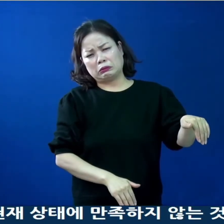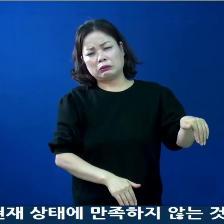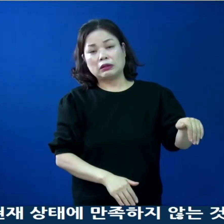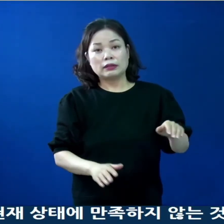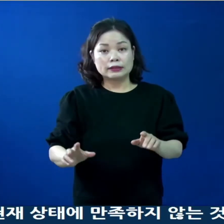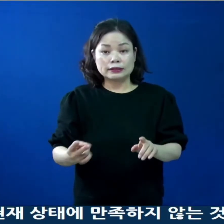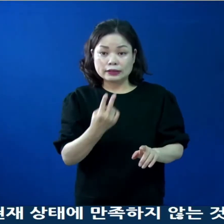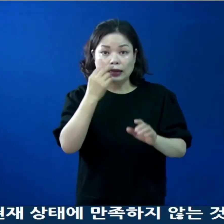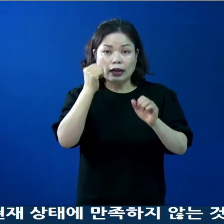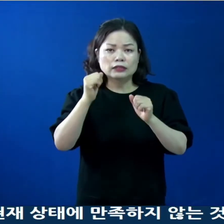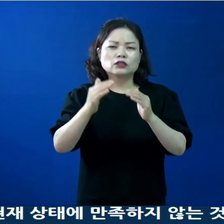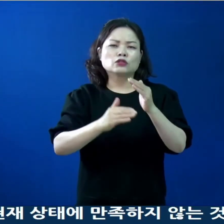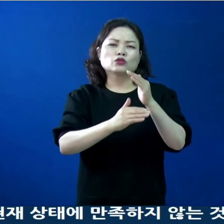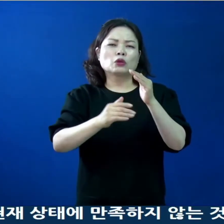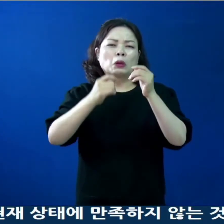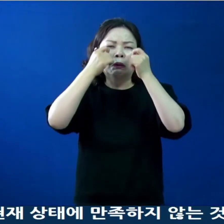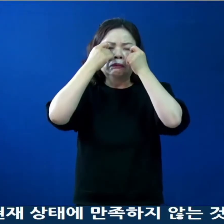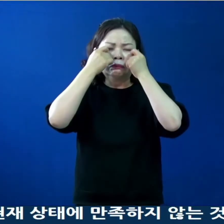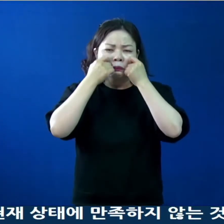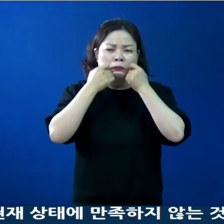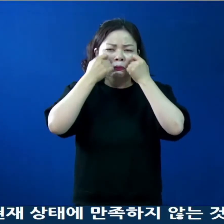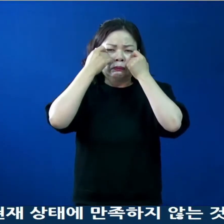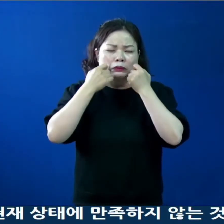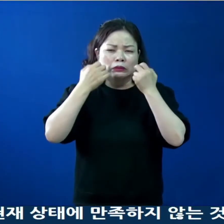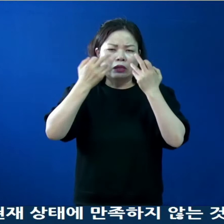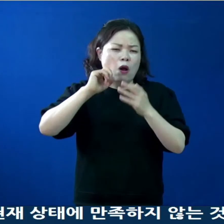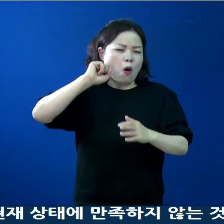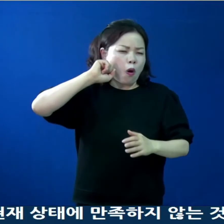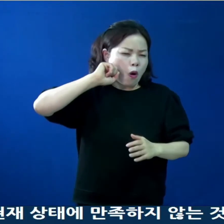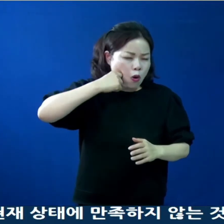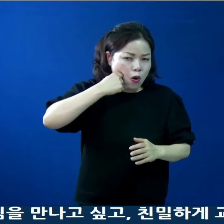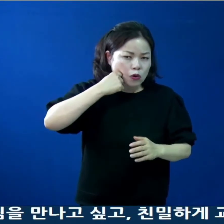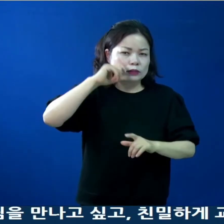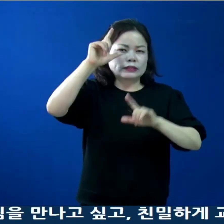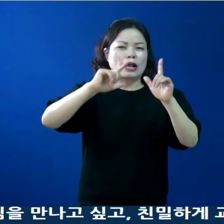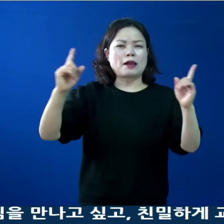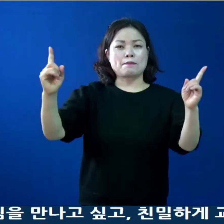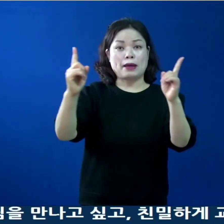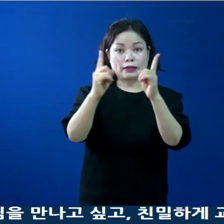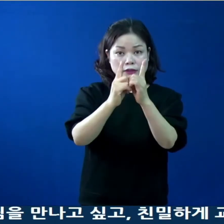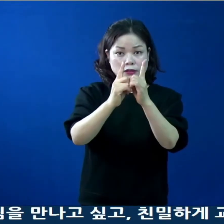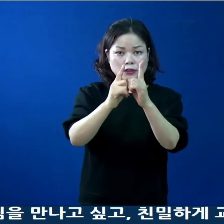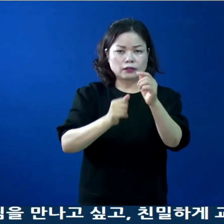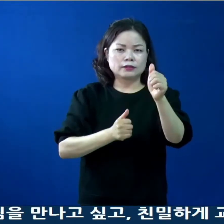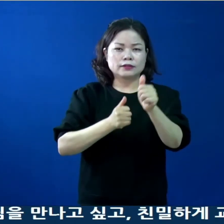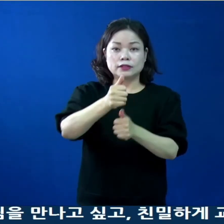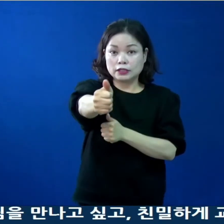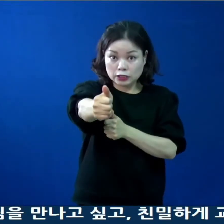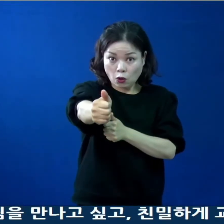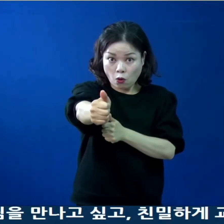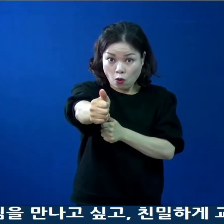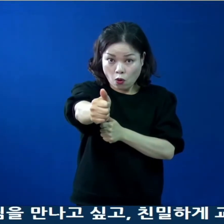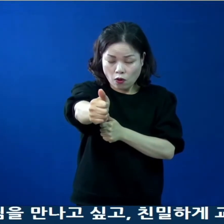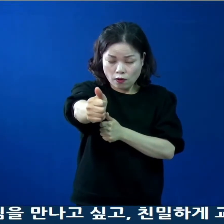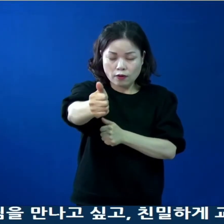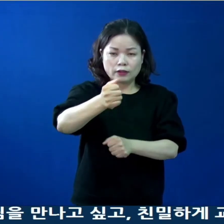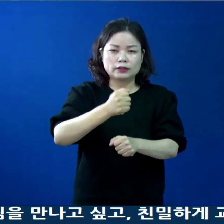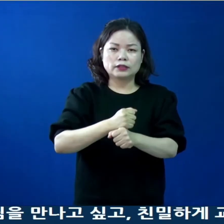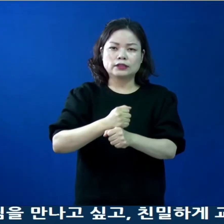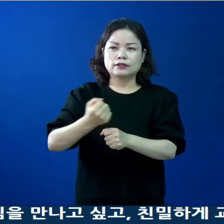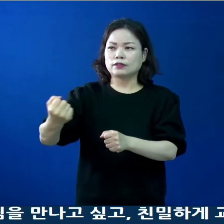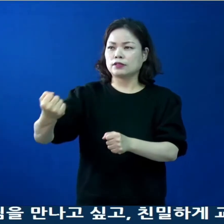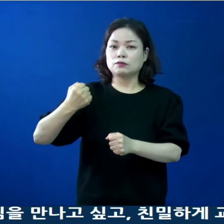살아있는 성도라면 눈물 골짜기와 같은 어려움이 있더라도 그것을 돌파하고 뚫고 나아가면서